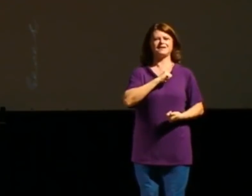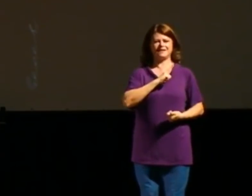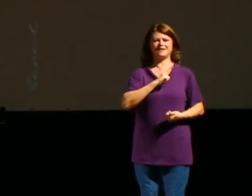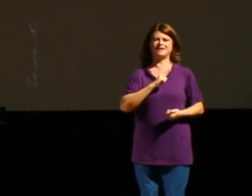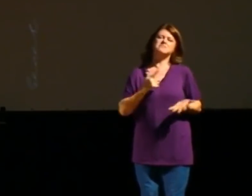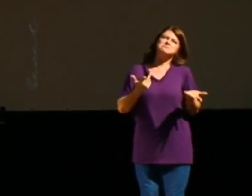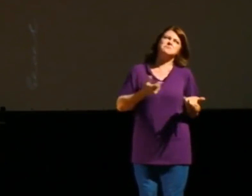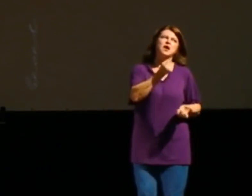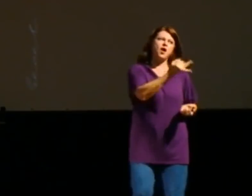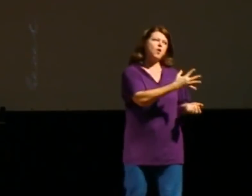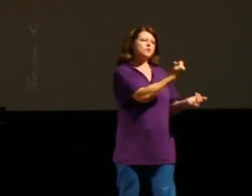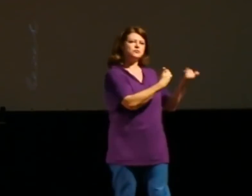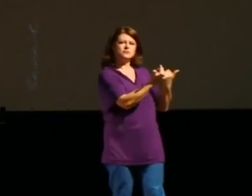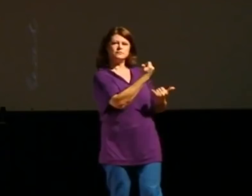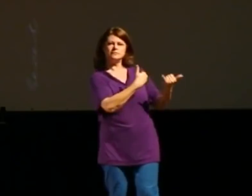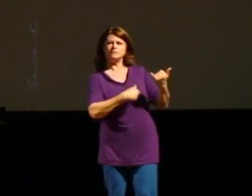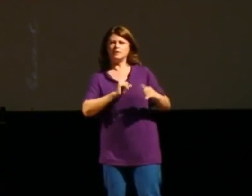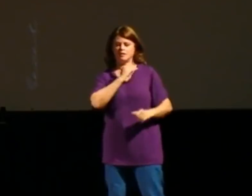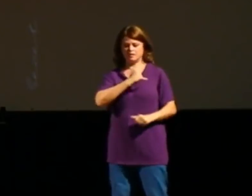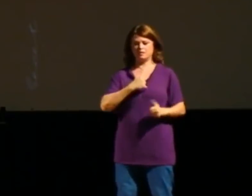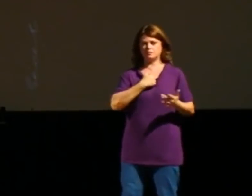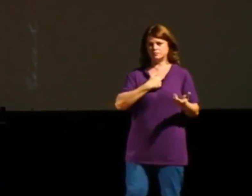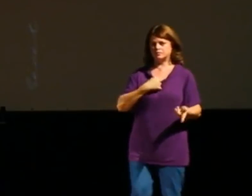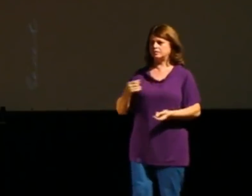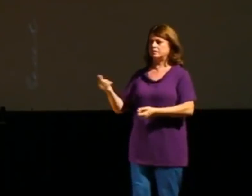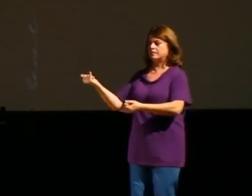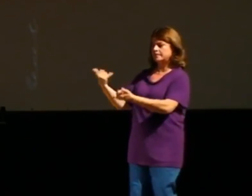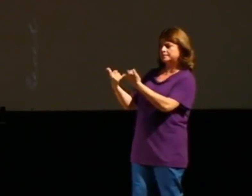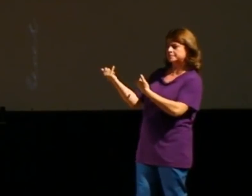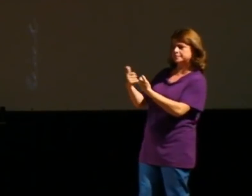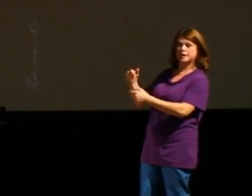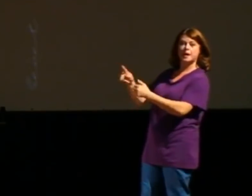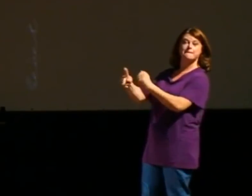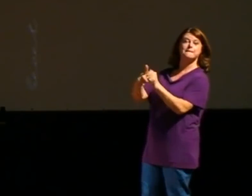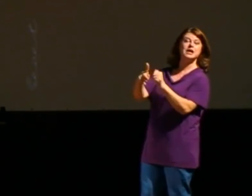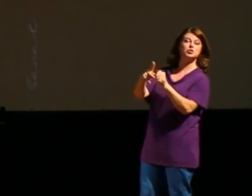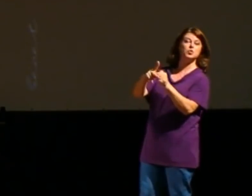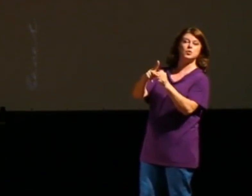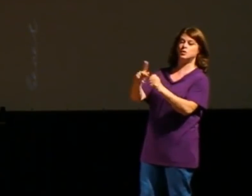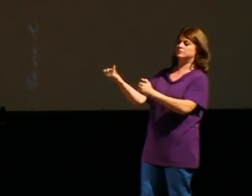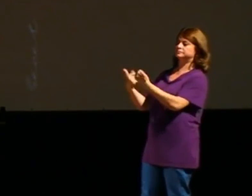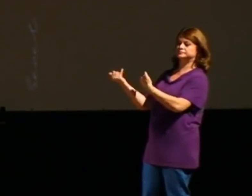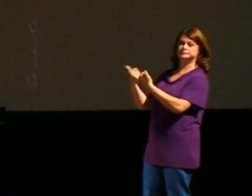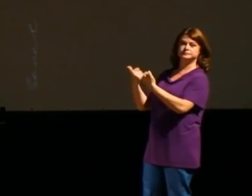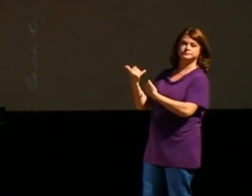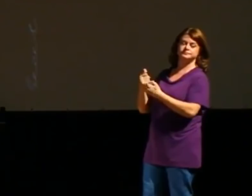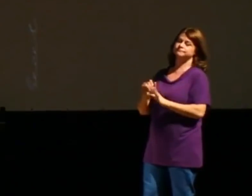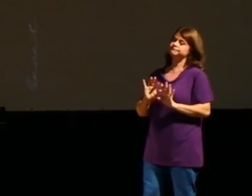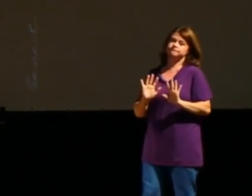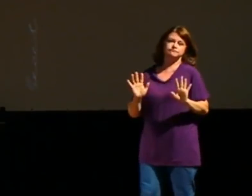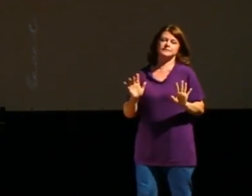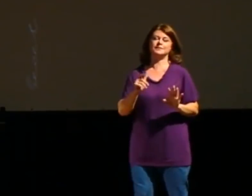é uma história daquele pessoal que conhece muito de Bíblia. Eu vou ficar só em cima do termo bíblico.